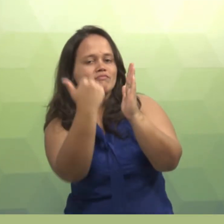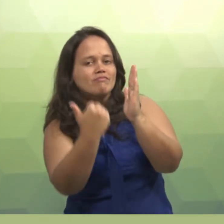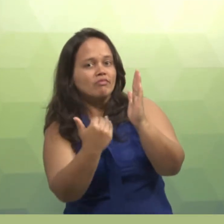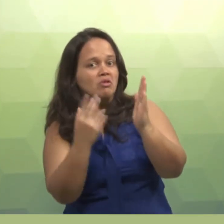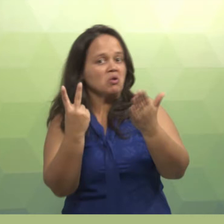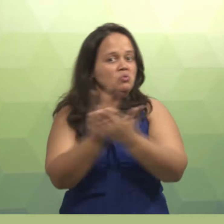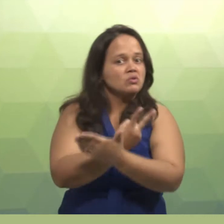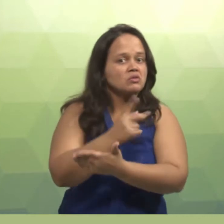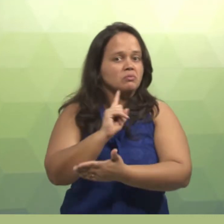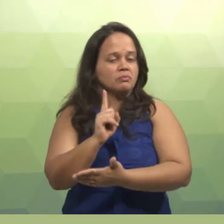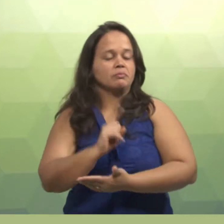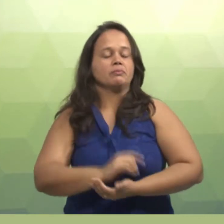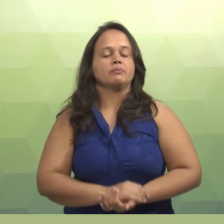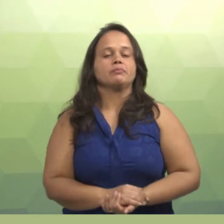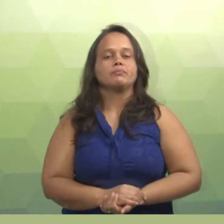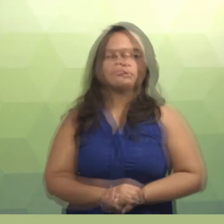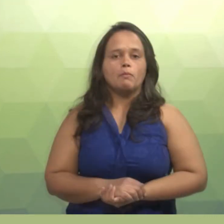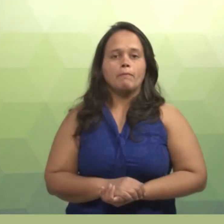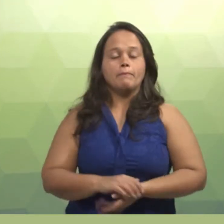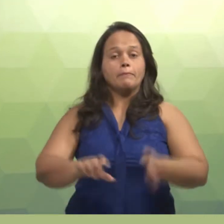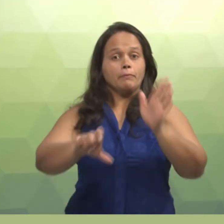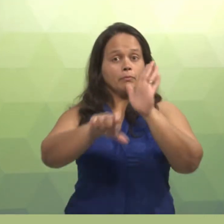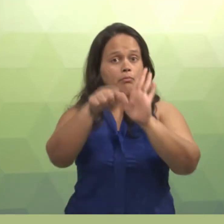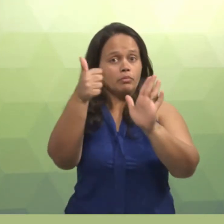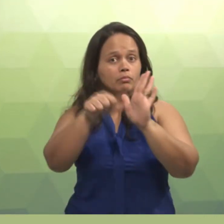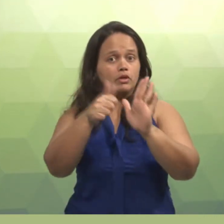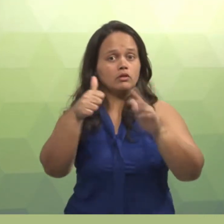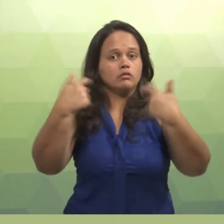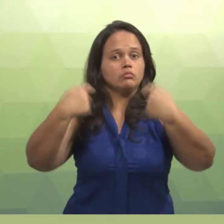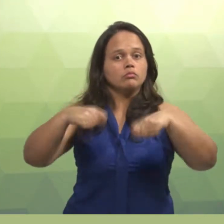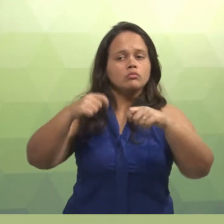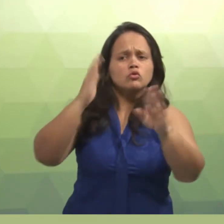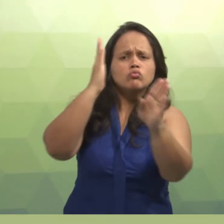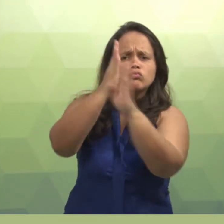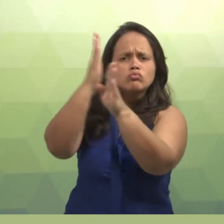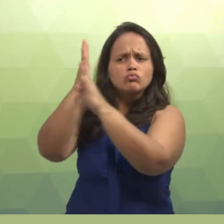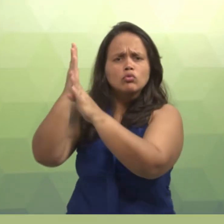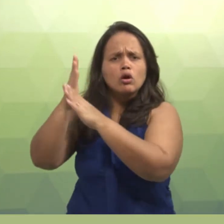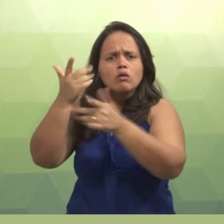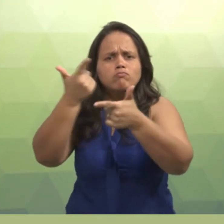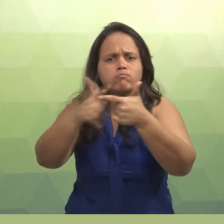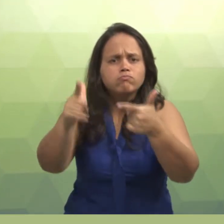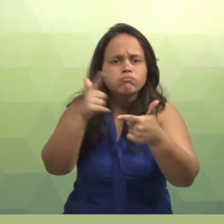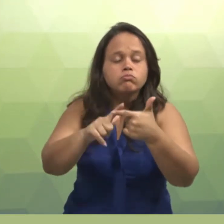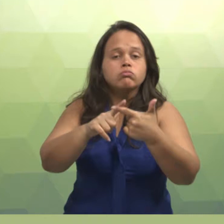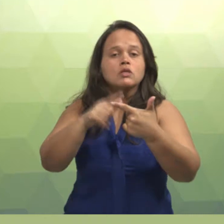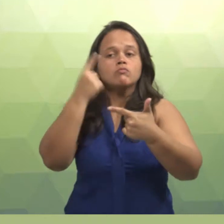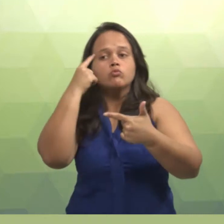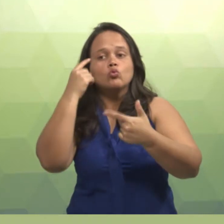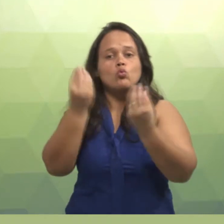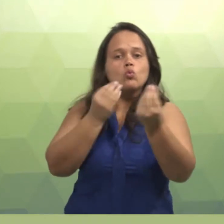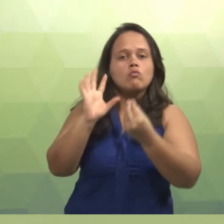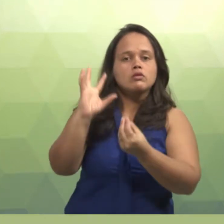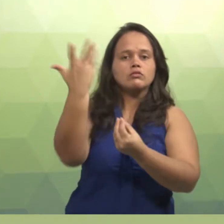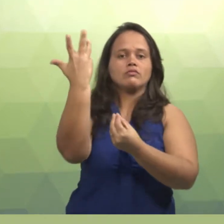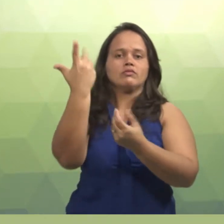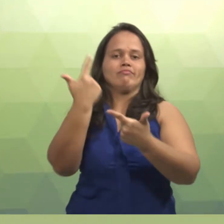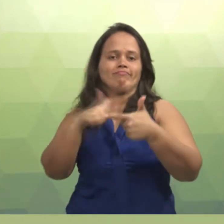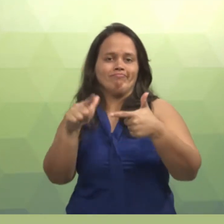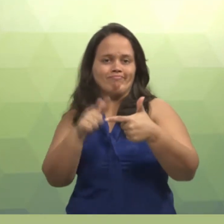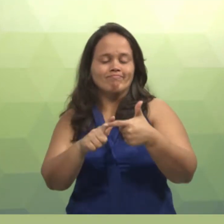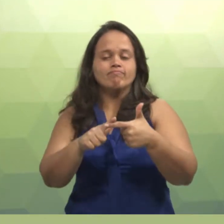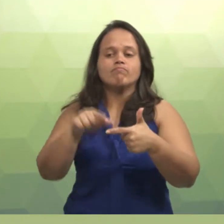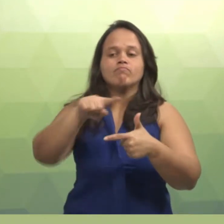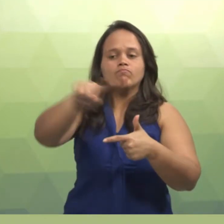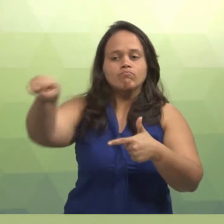classe é diagnosticar problemas e apontar soluções, tanto em relação aos alunos e turmas, quanto aos docentes.